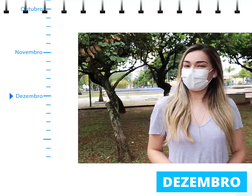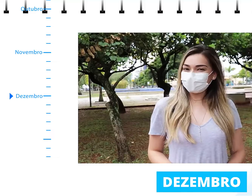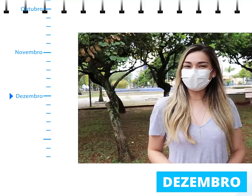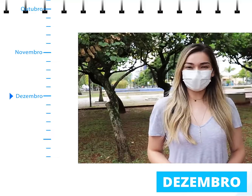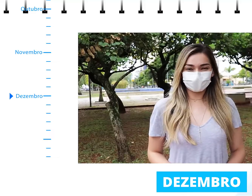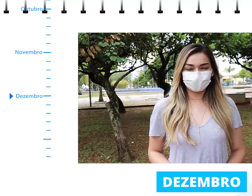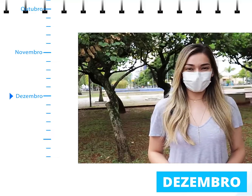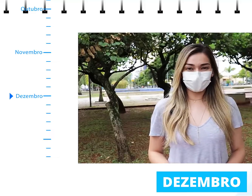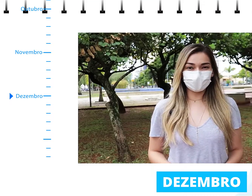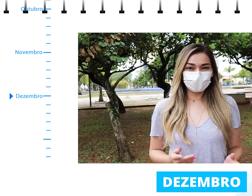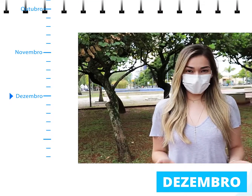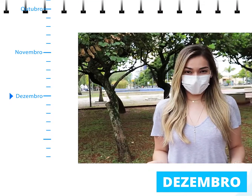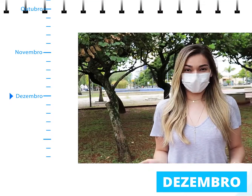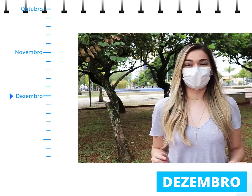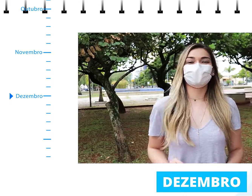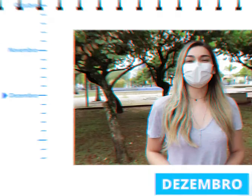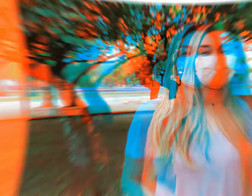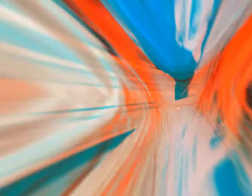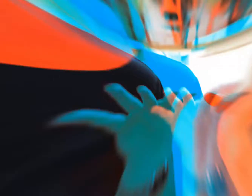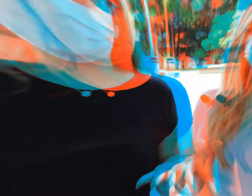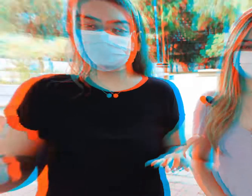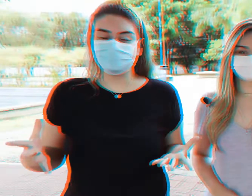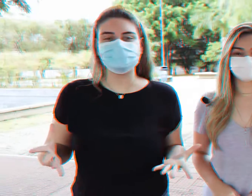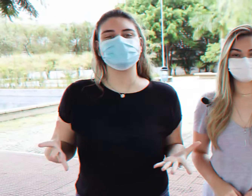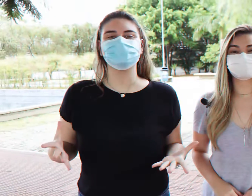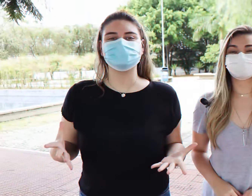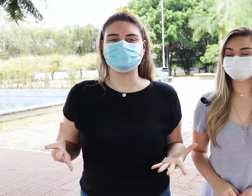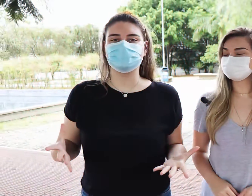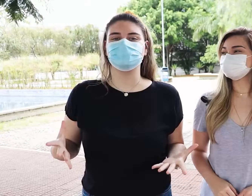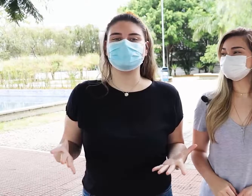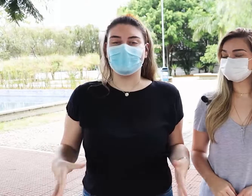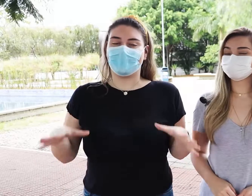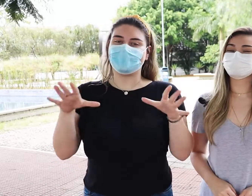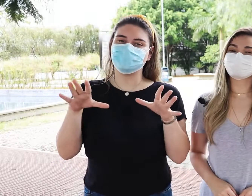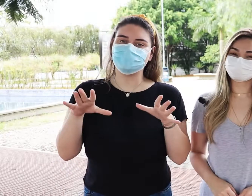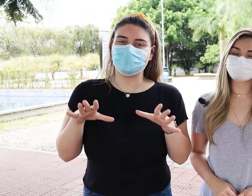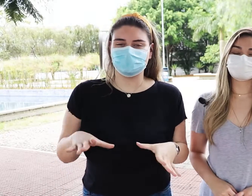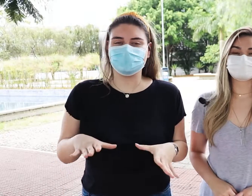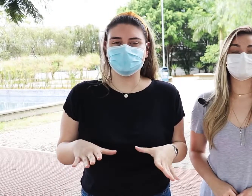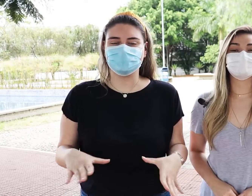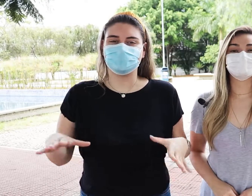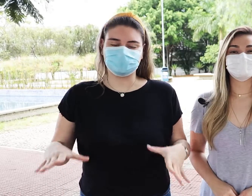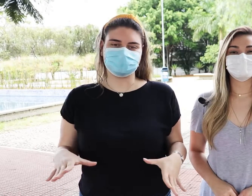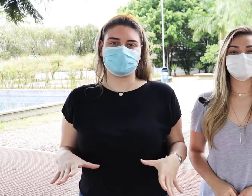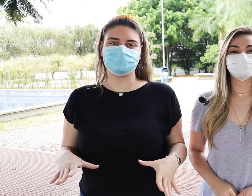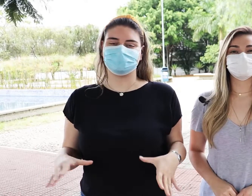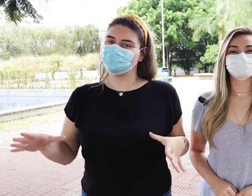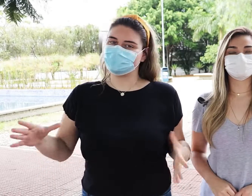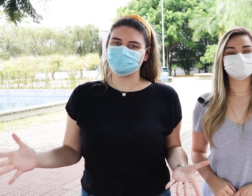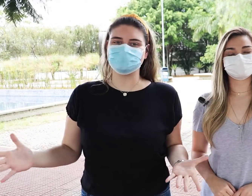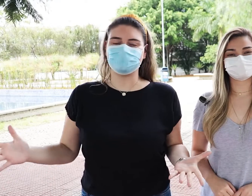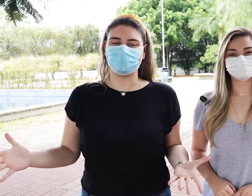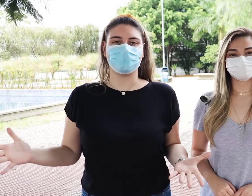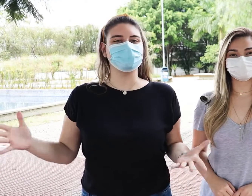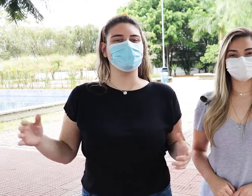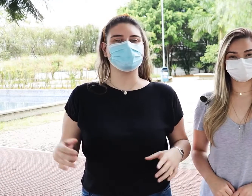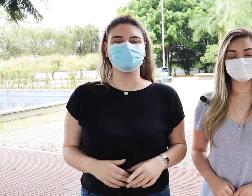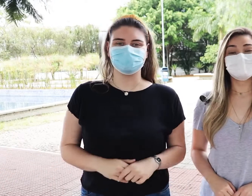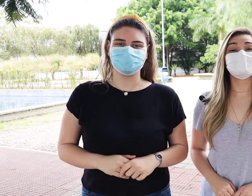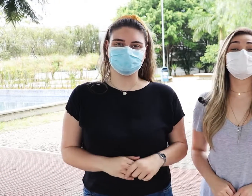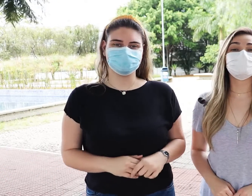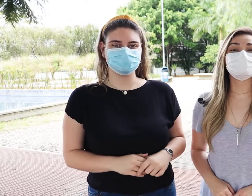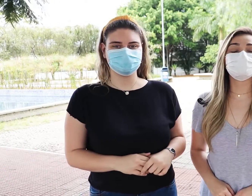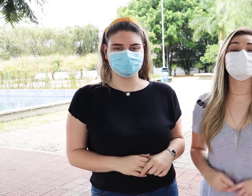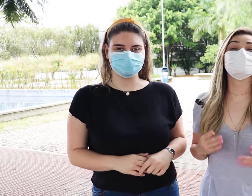Inscrições para o Passe Livre Estudantil começam em janeiro. Quanta coisa aconteceu, hein? A gente termina a nossa retrospectiva do resumo semanal